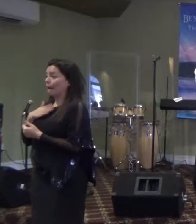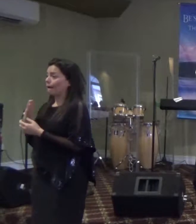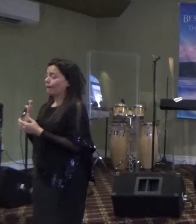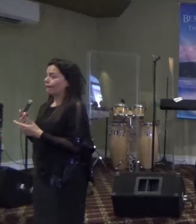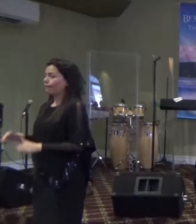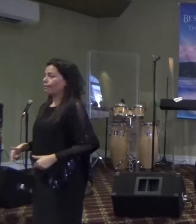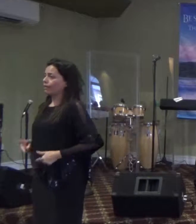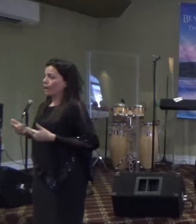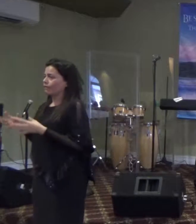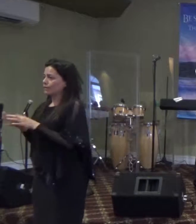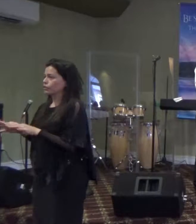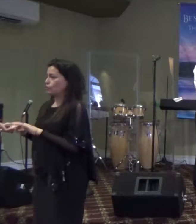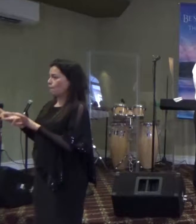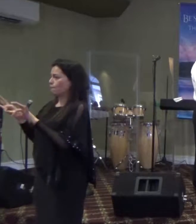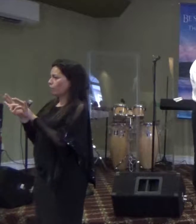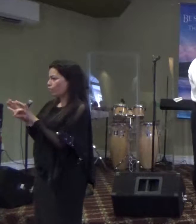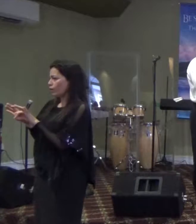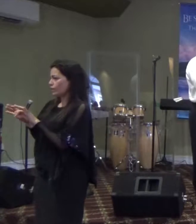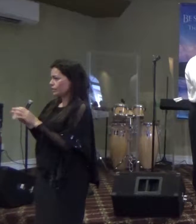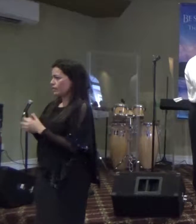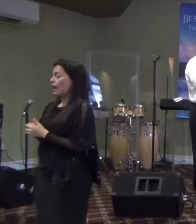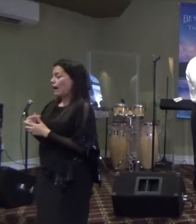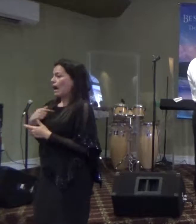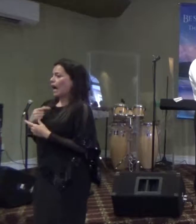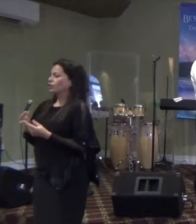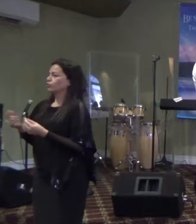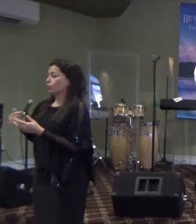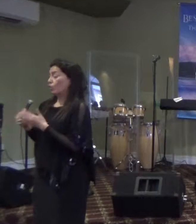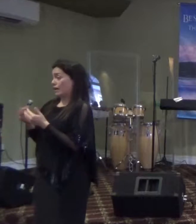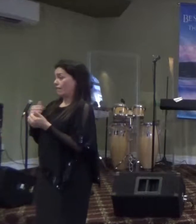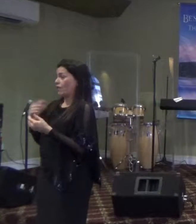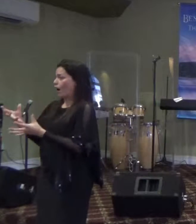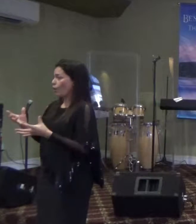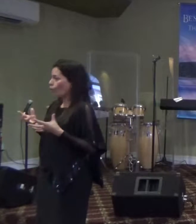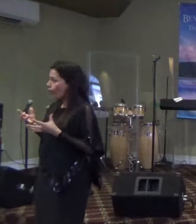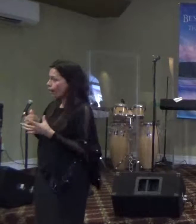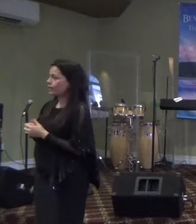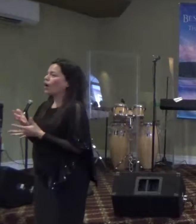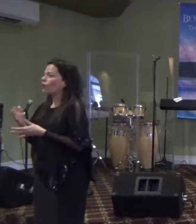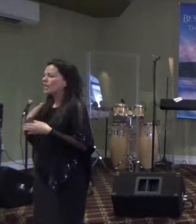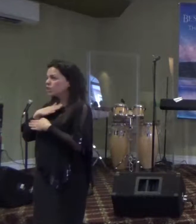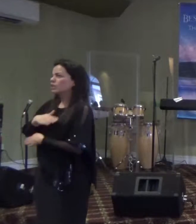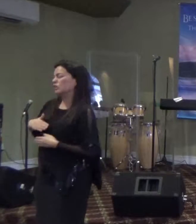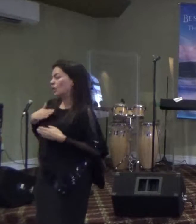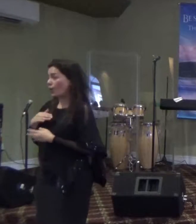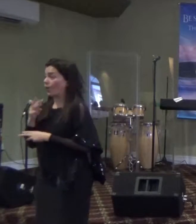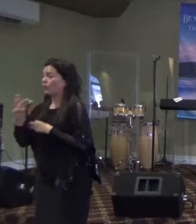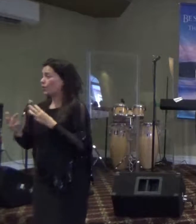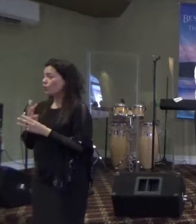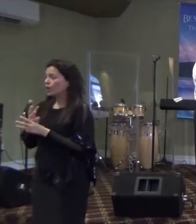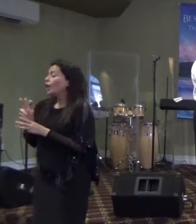un fin en sí mismo, as an end to himself, sino que el hombre se ve but man sees